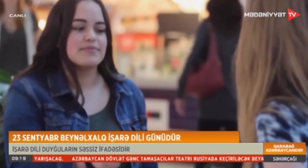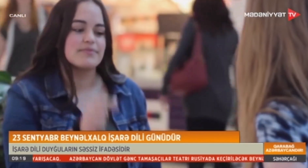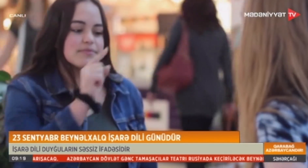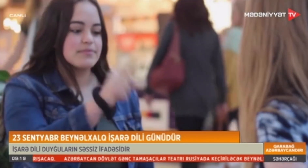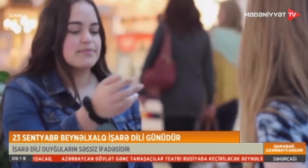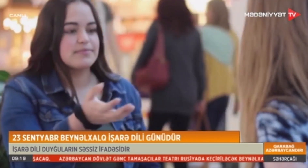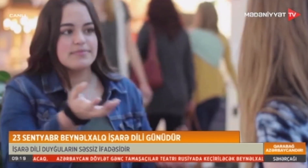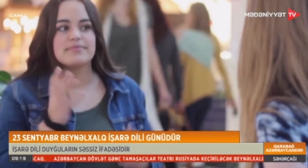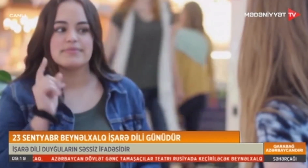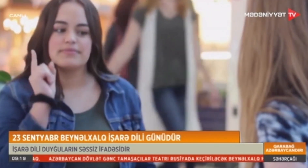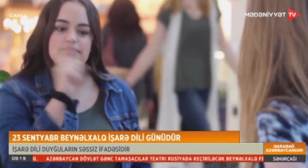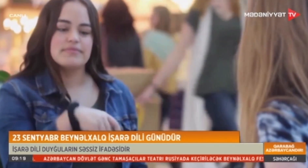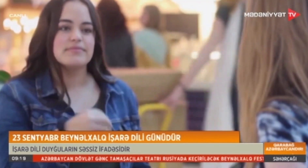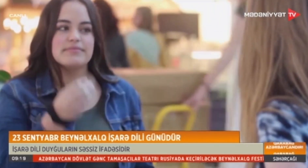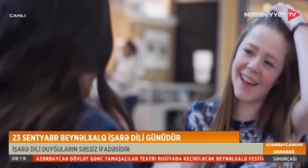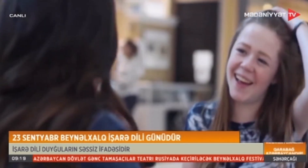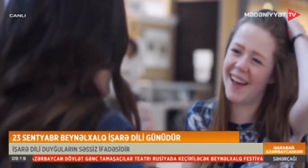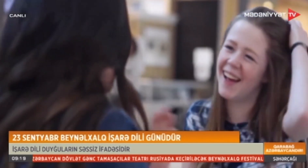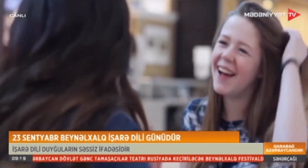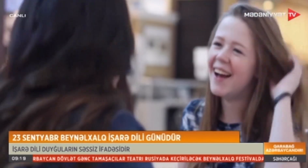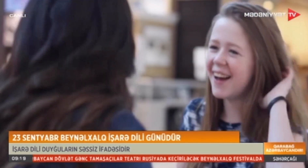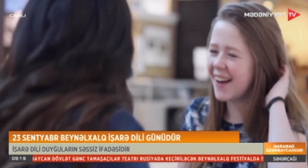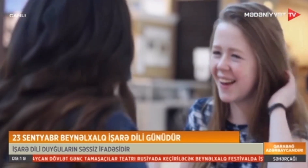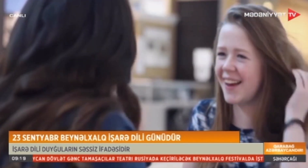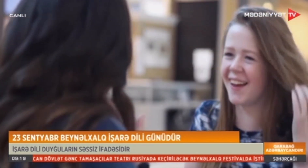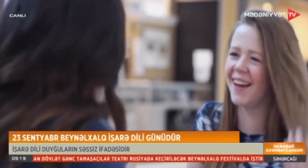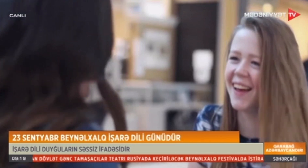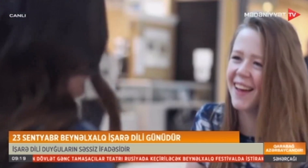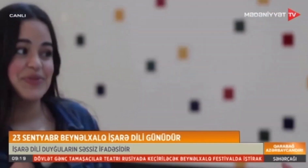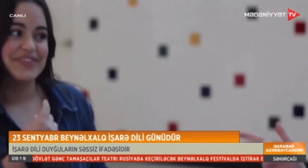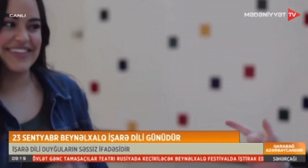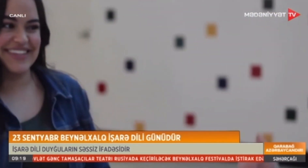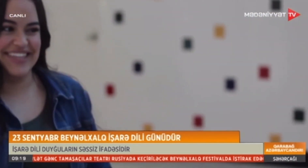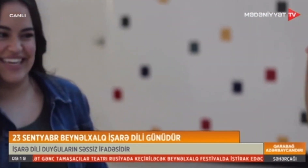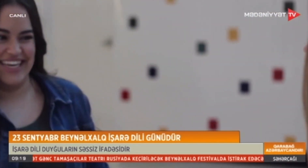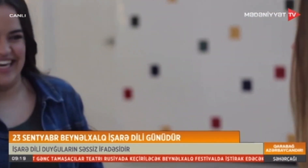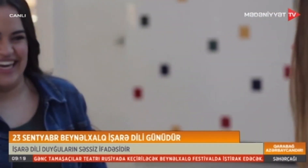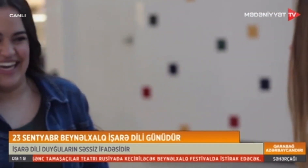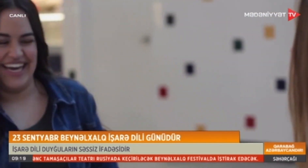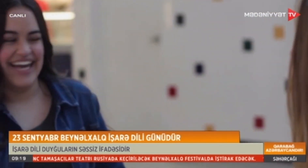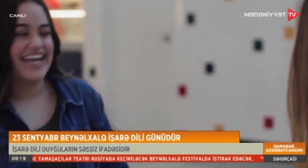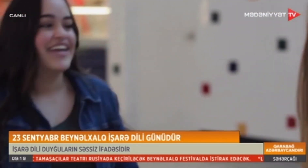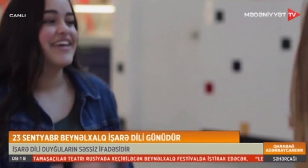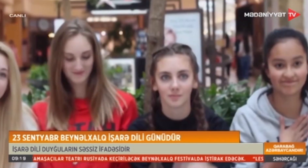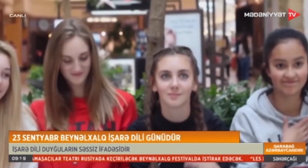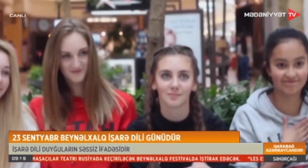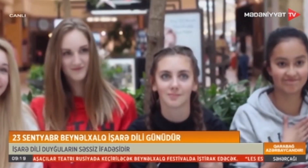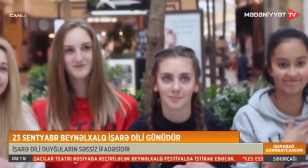yəni oxuduğumuz, bildiyimiz və yaxud qəzet, jurnal, həmin eşitmə, danışma məhdudiyyətli insanlar